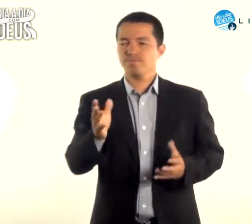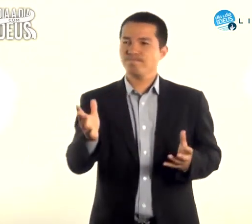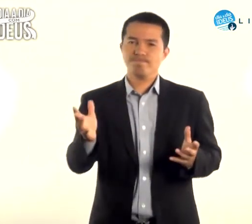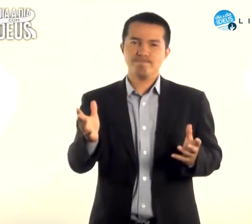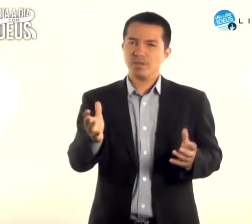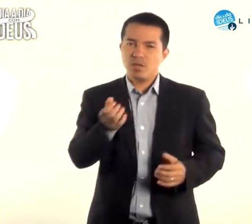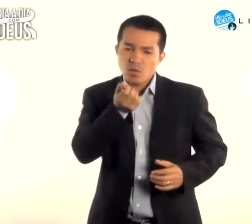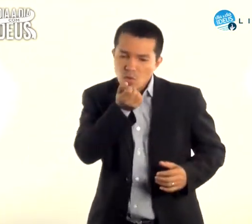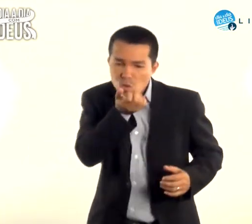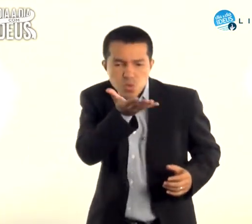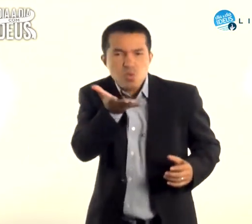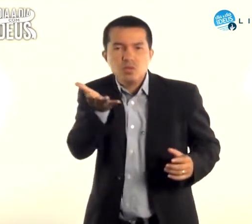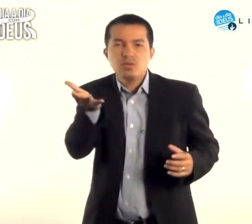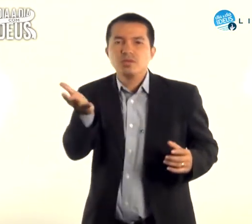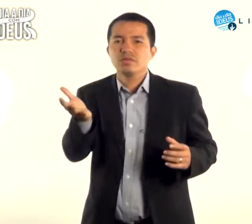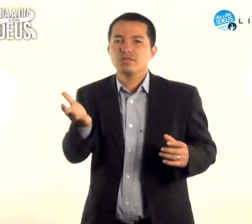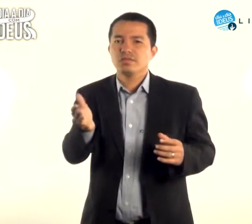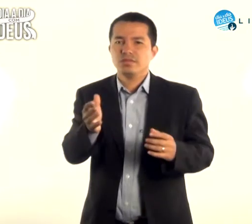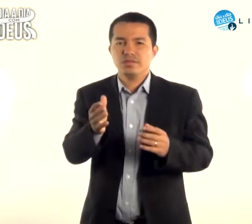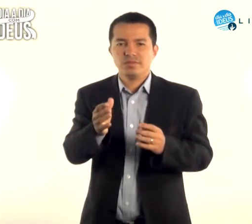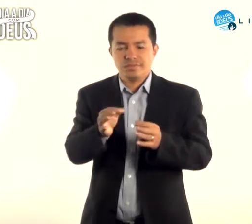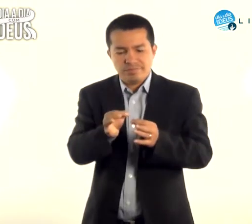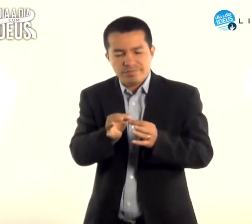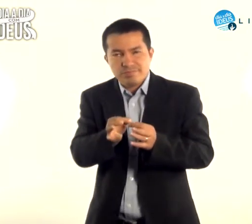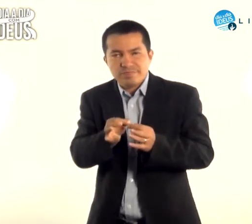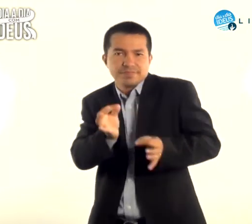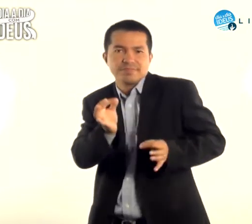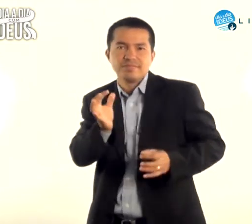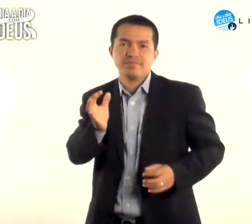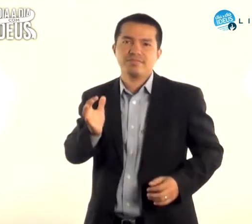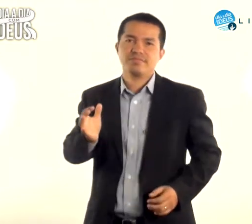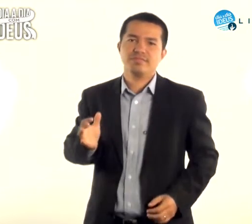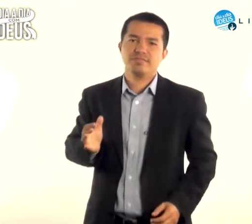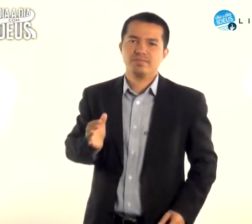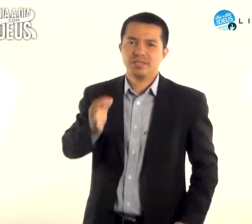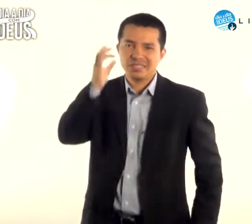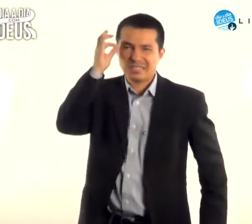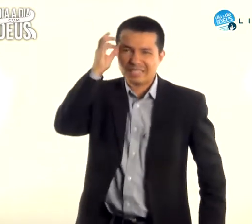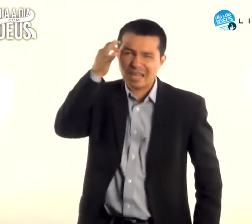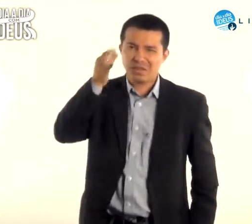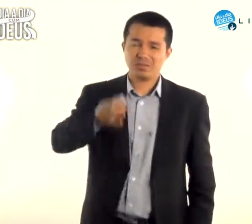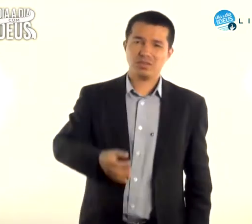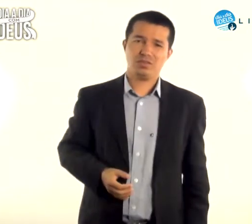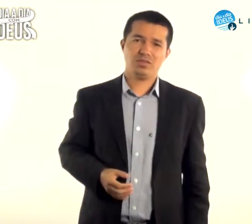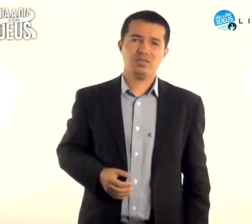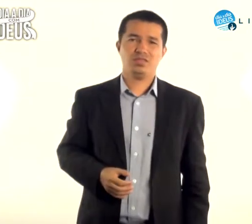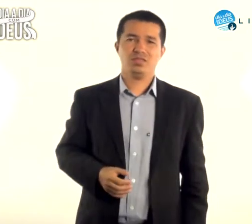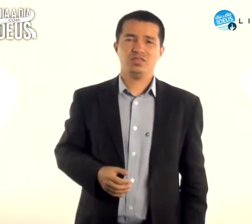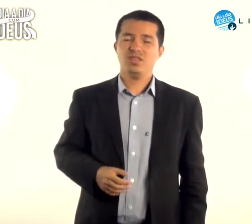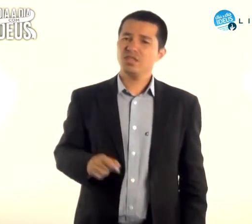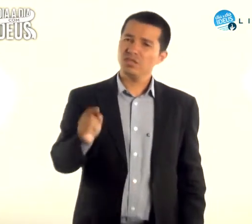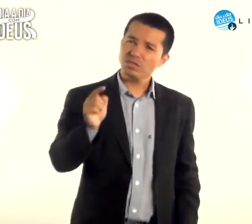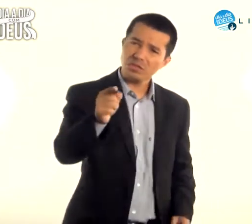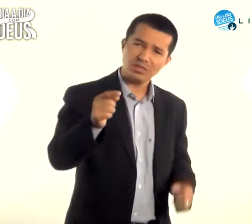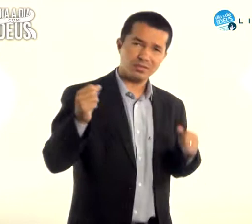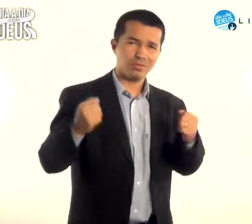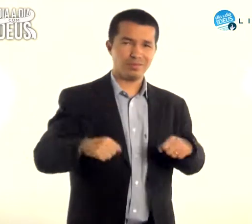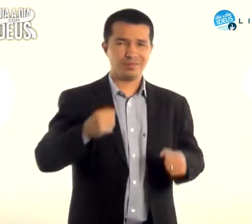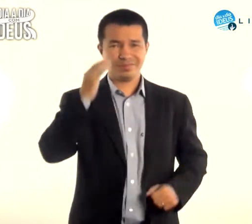tempo é para os vivos e para os sábios. Não precisa ser muito sábio para entender o que o Salomão,